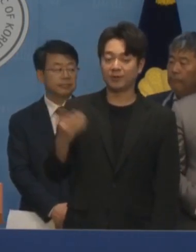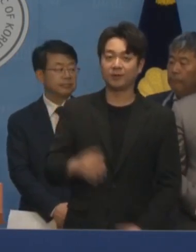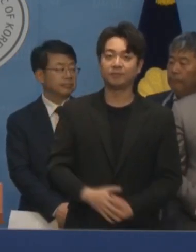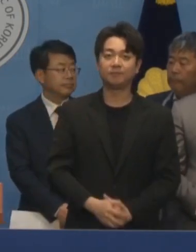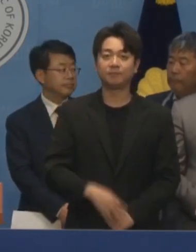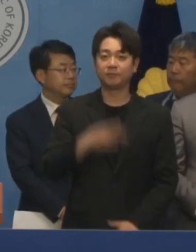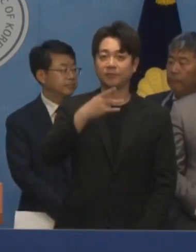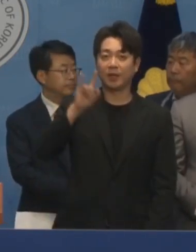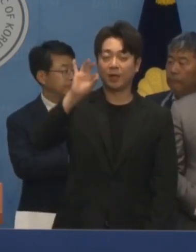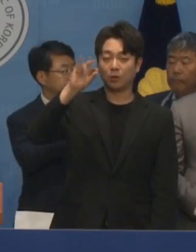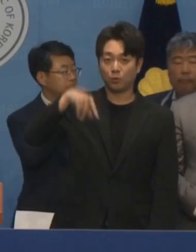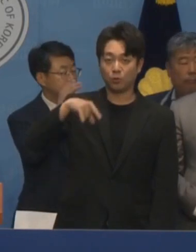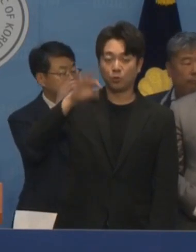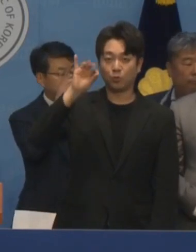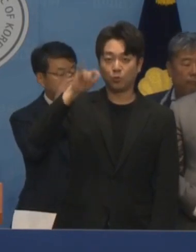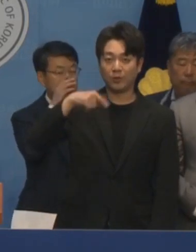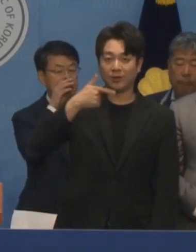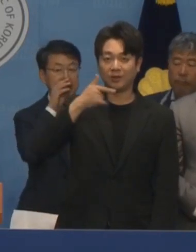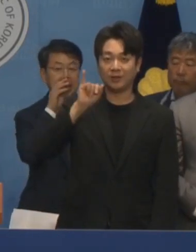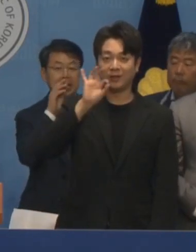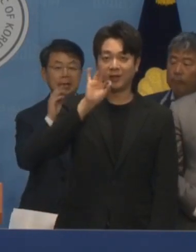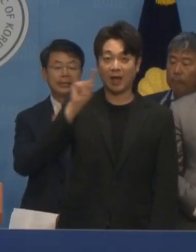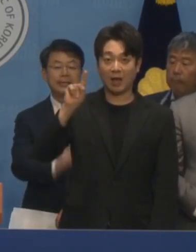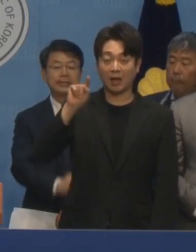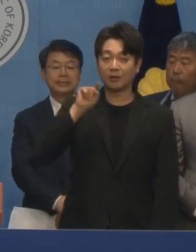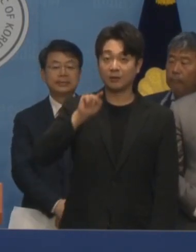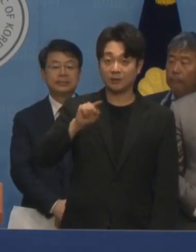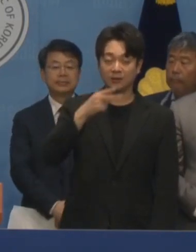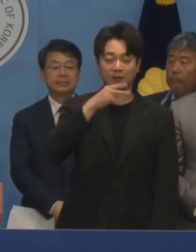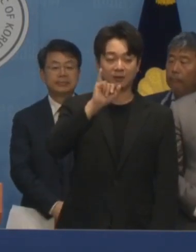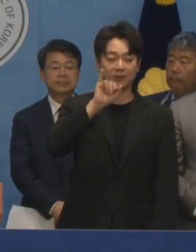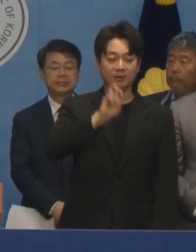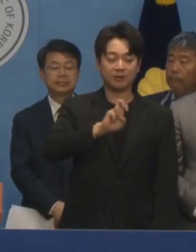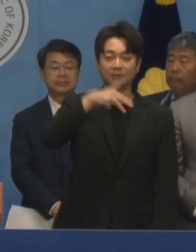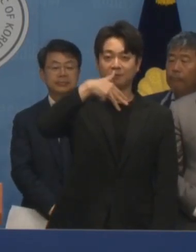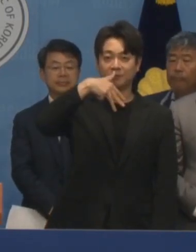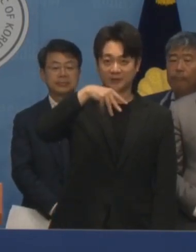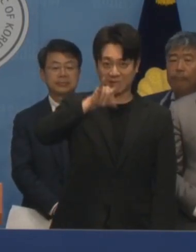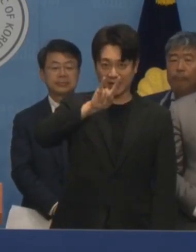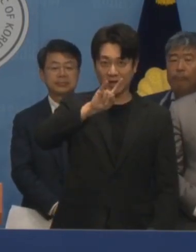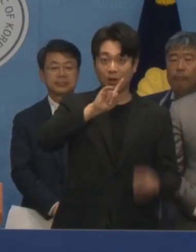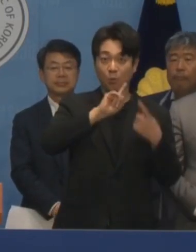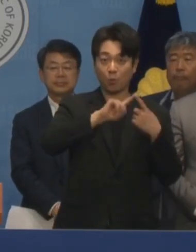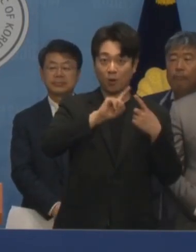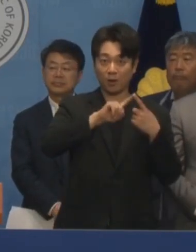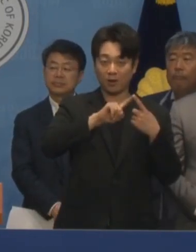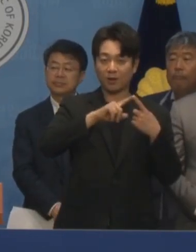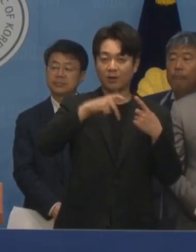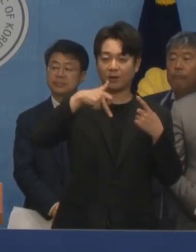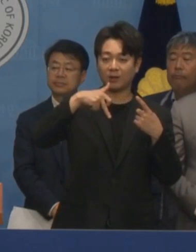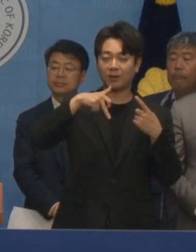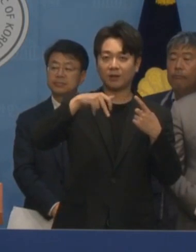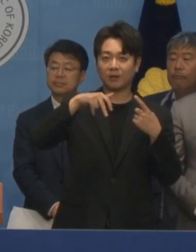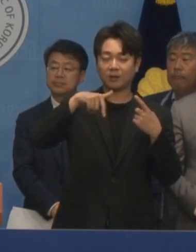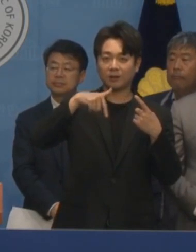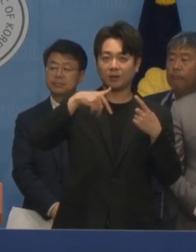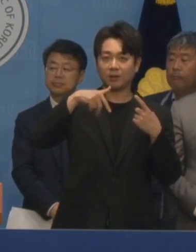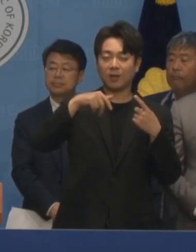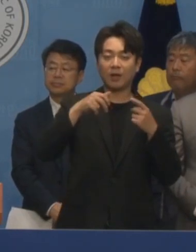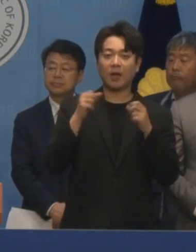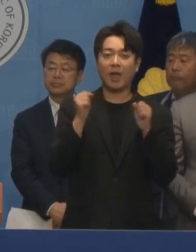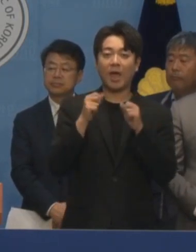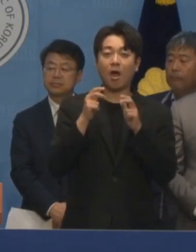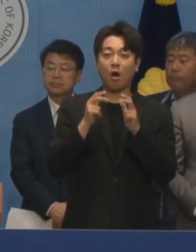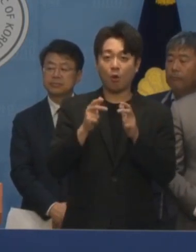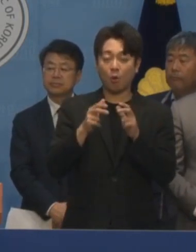대유위니아그룹은 김치 냉장고의 대표 브랜드인 김치와 에어컨을 전문으로 생산하는